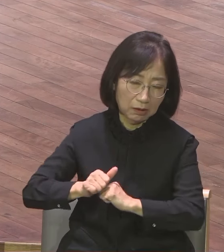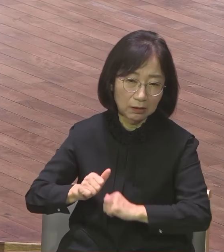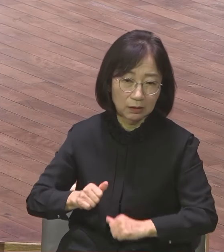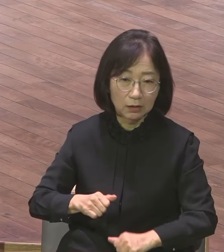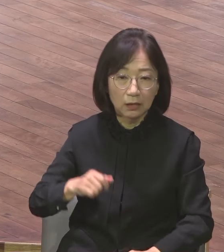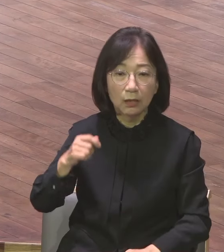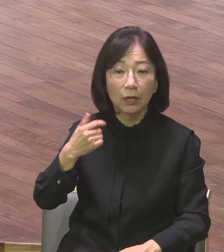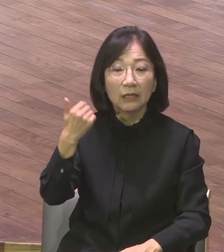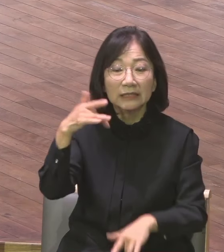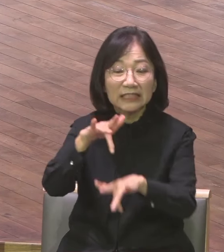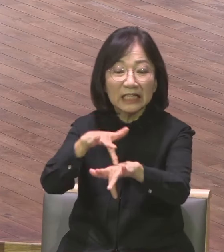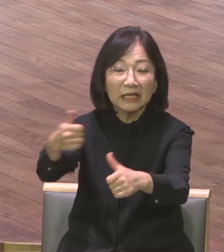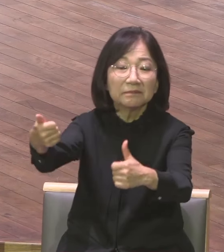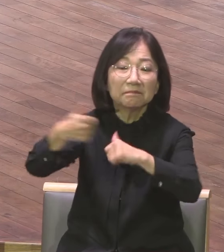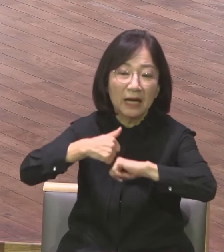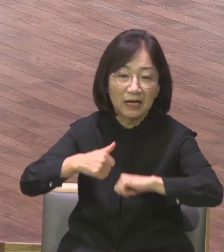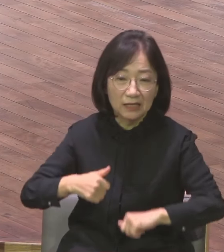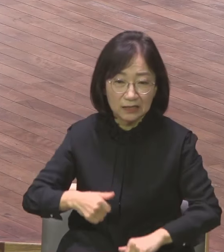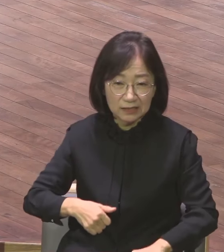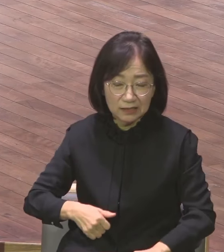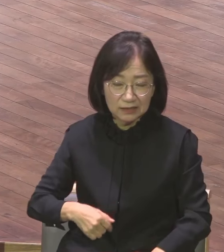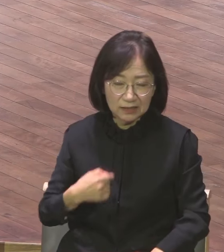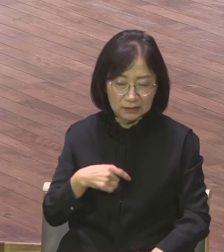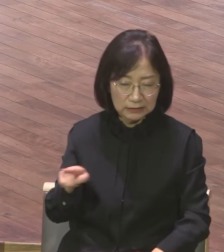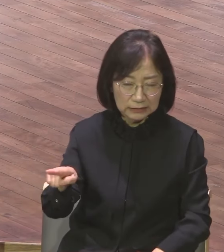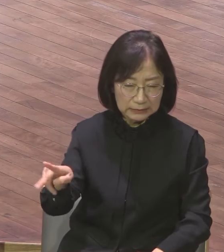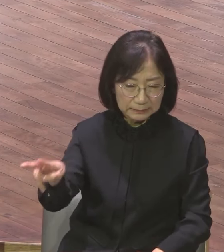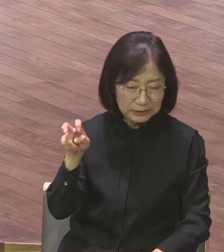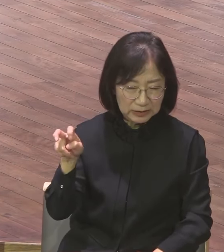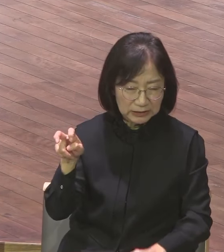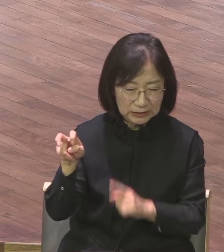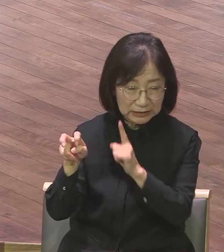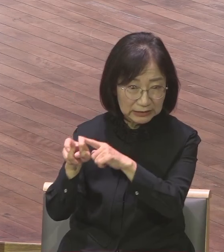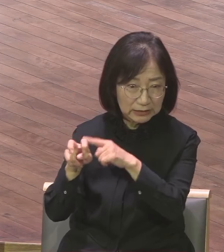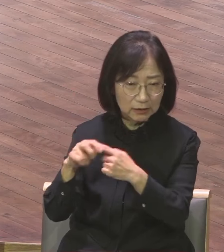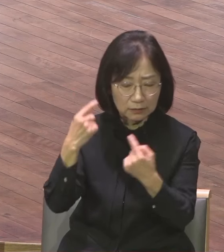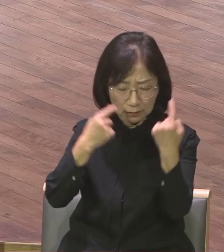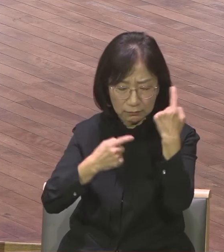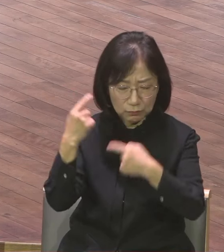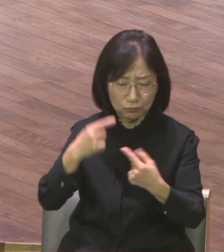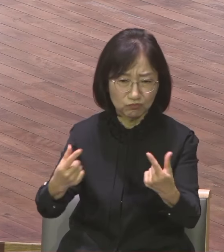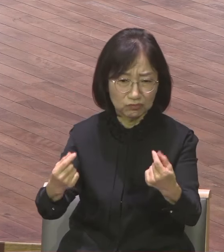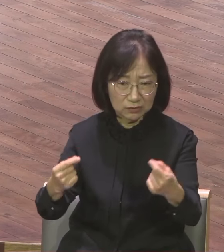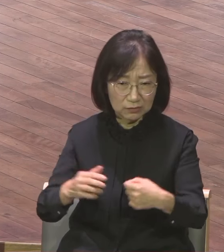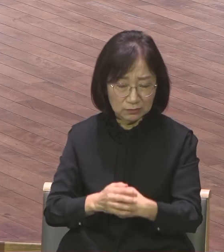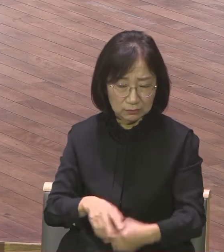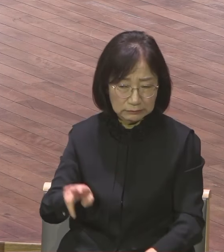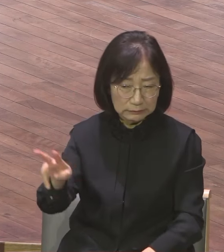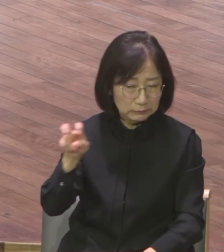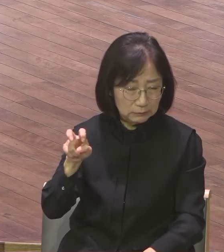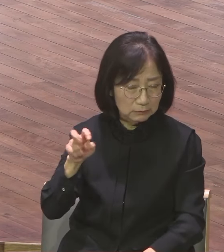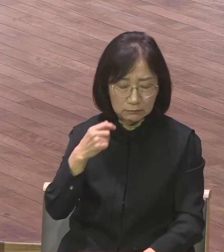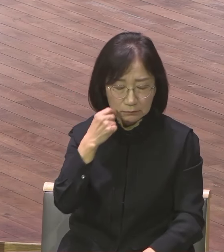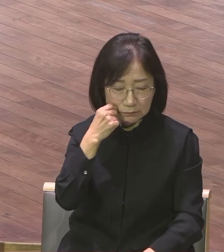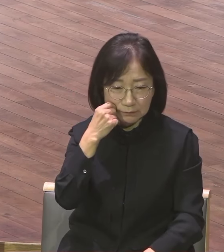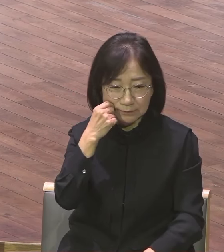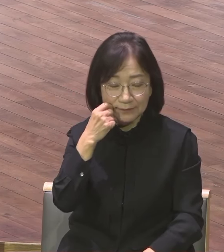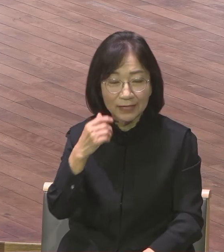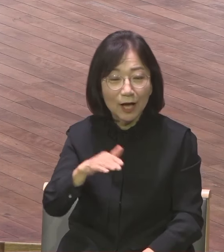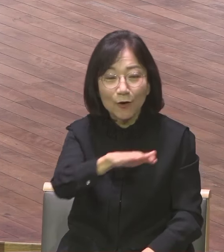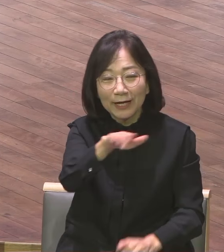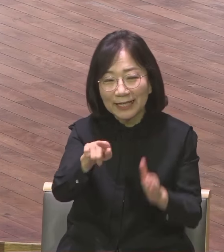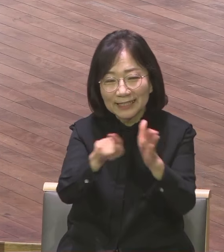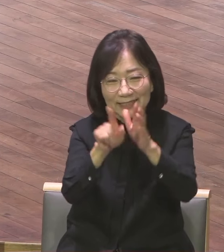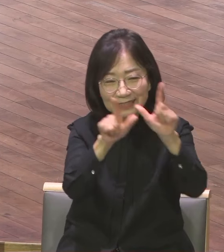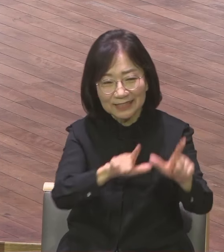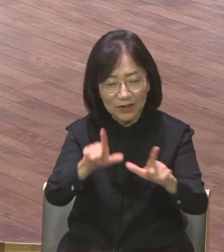사단에게 잡혀버렸어요. 미움이라는 상처로 잡혀버렸어요. 그러니 이 우리 신앙생활이 뭐냐? 영적 싸움이에요.